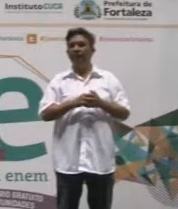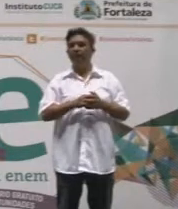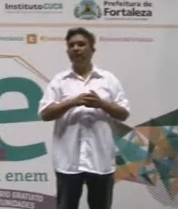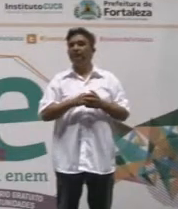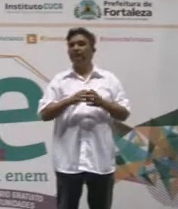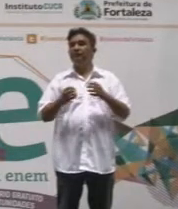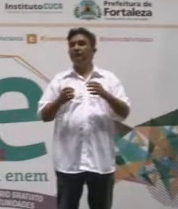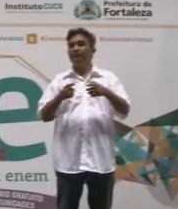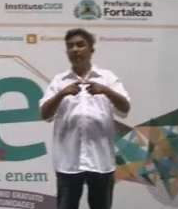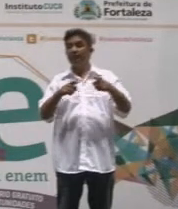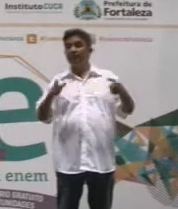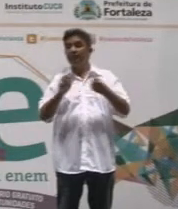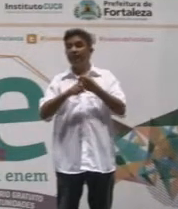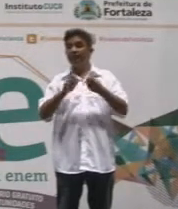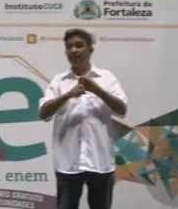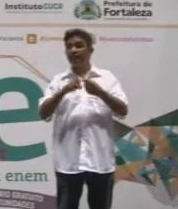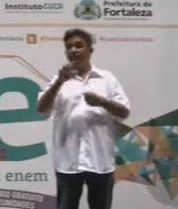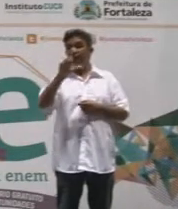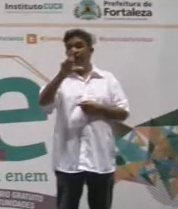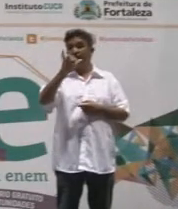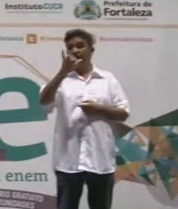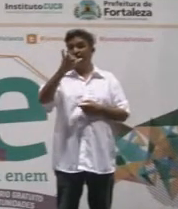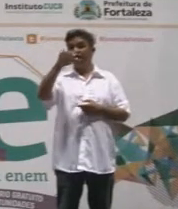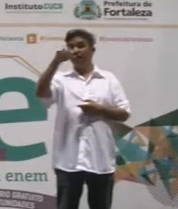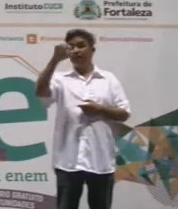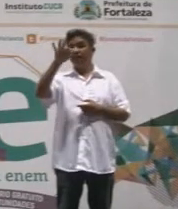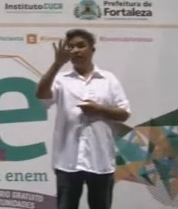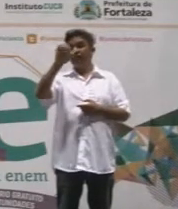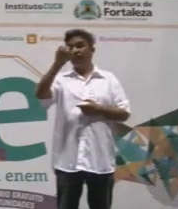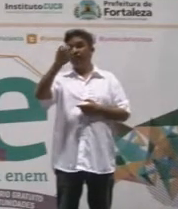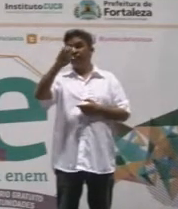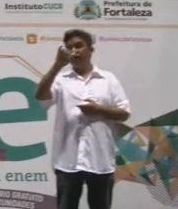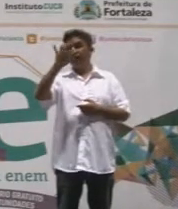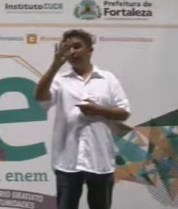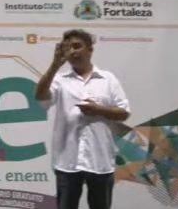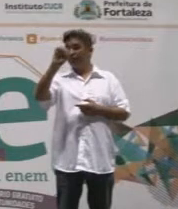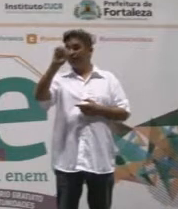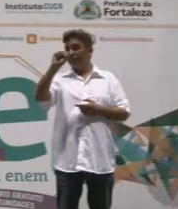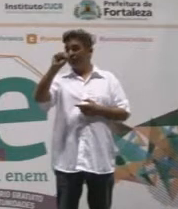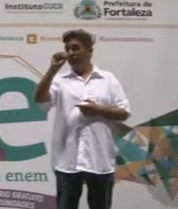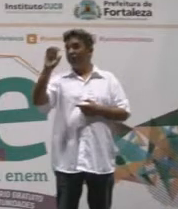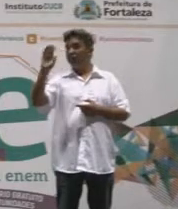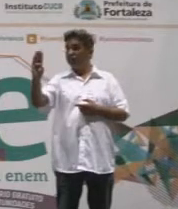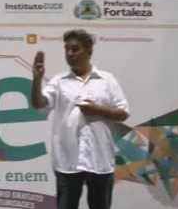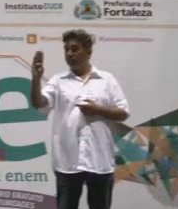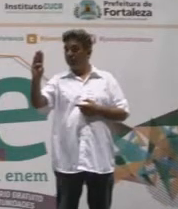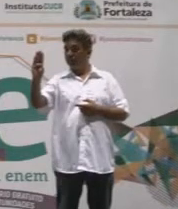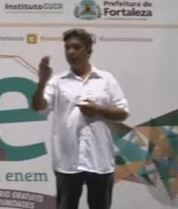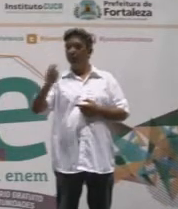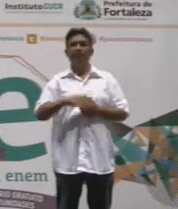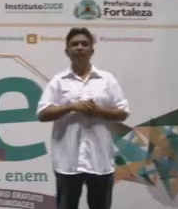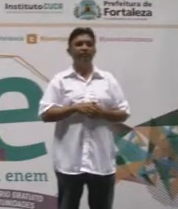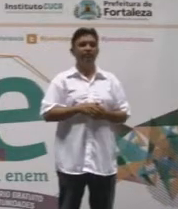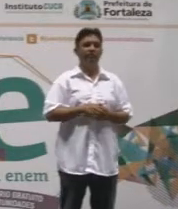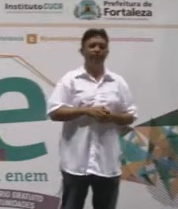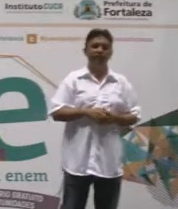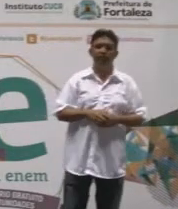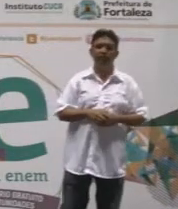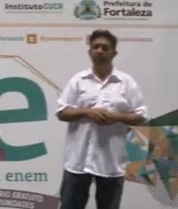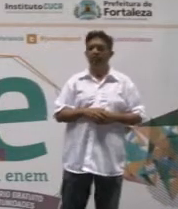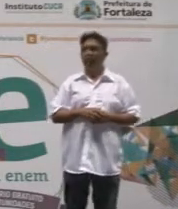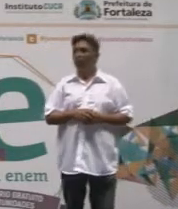e para aumentar a produção também de linfócitos B, que vão produzir anticorpos, tá bom?